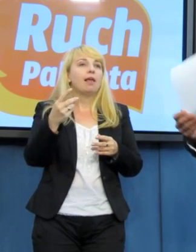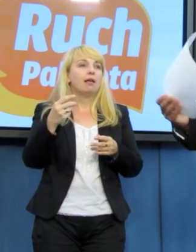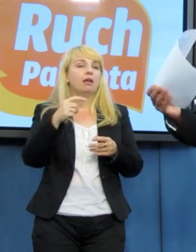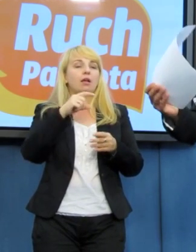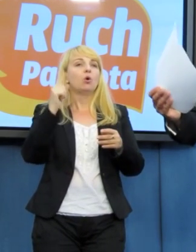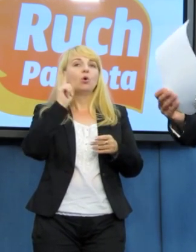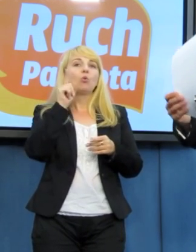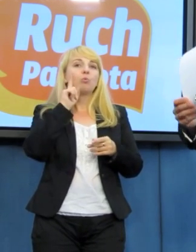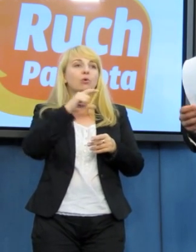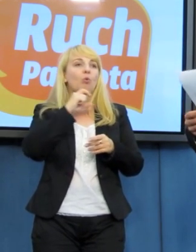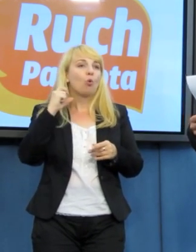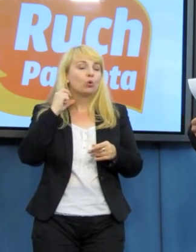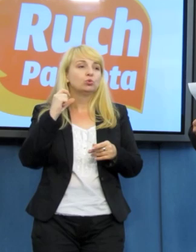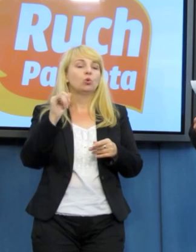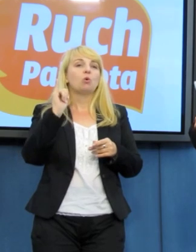składek.